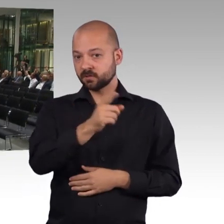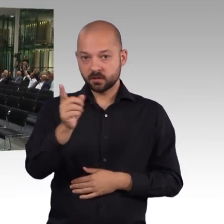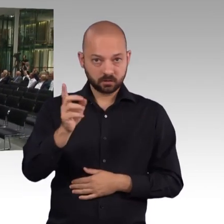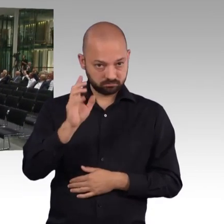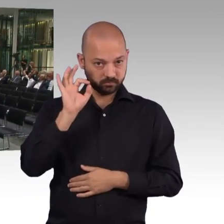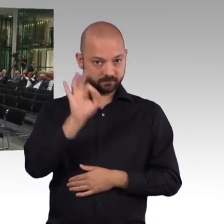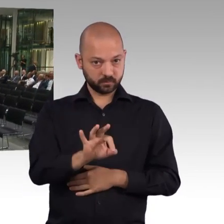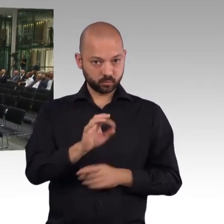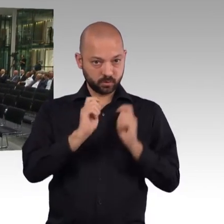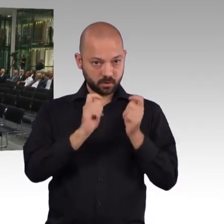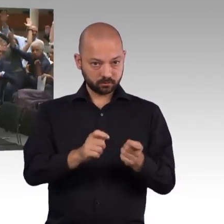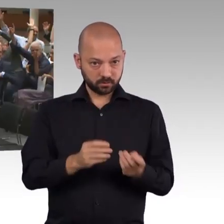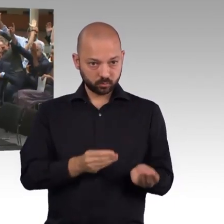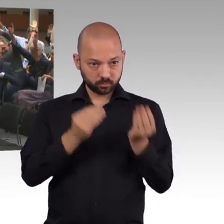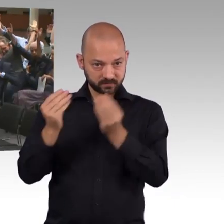Wer stimmt dagegen?